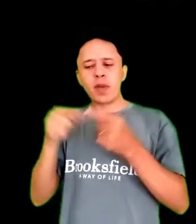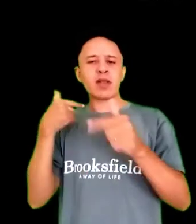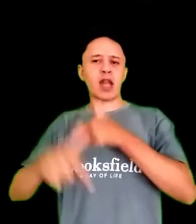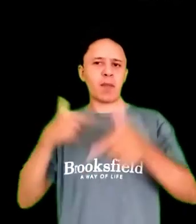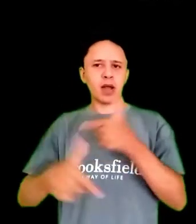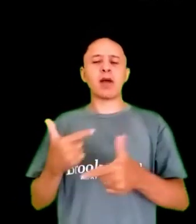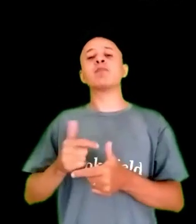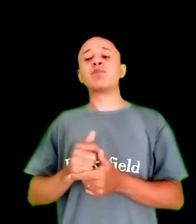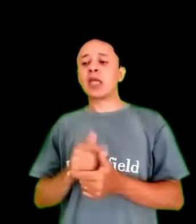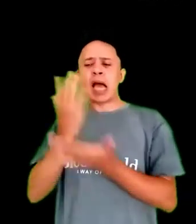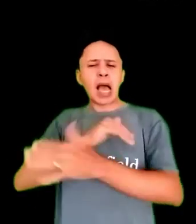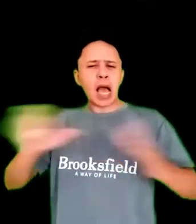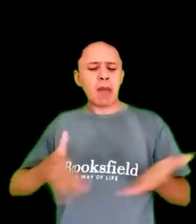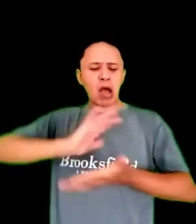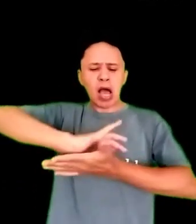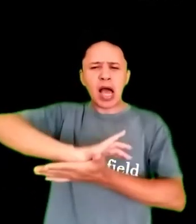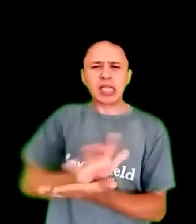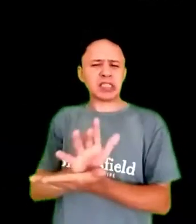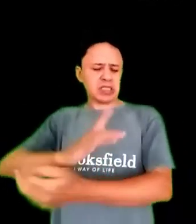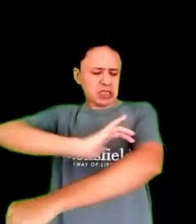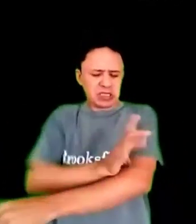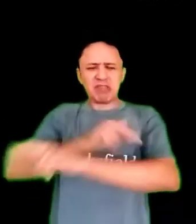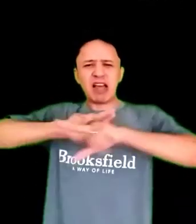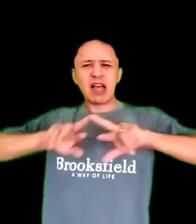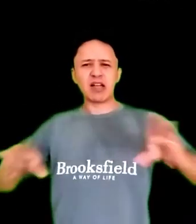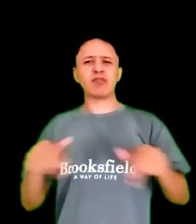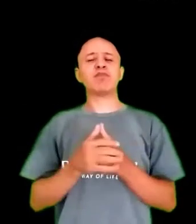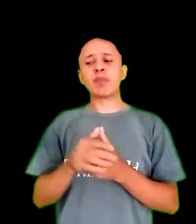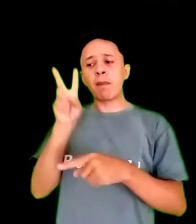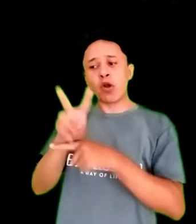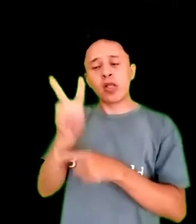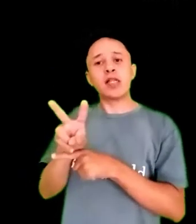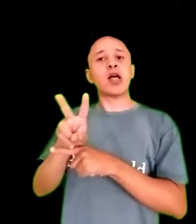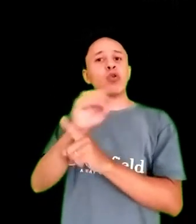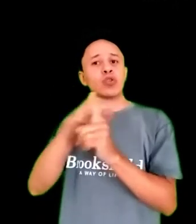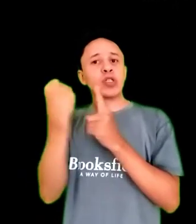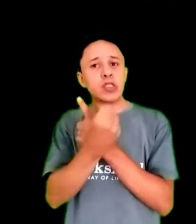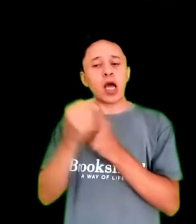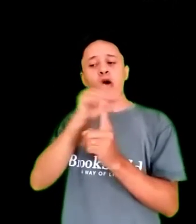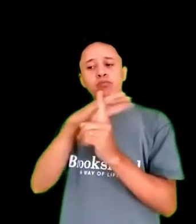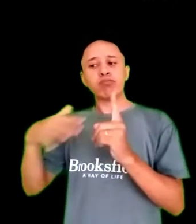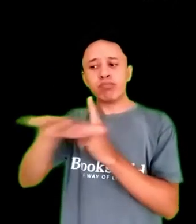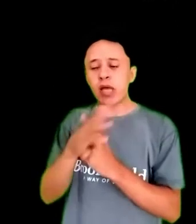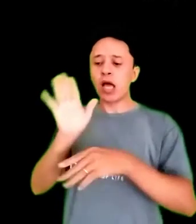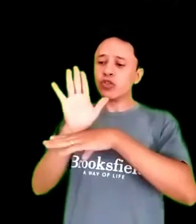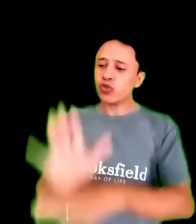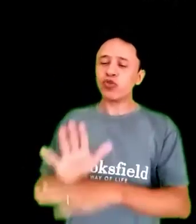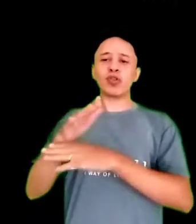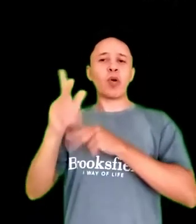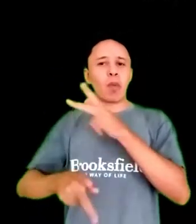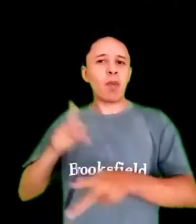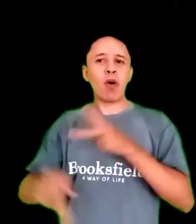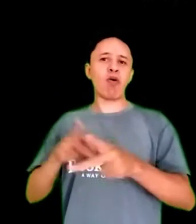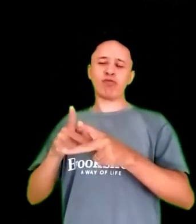racismo e outras formas de preconceitos e construir um sistema de proteção social que atenda toda a população,